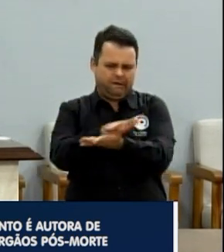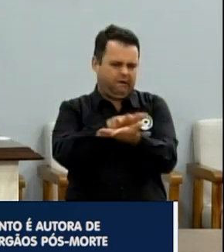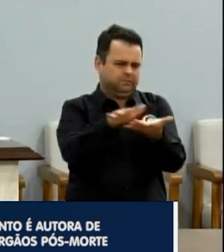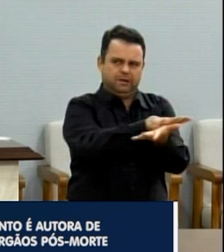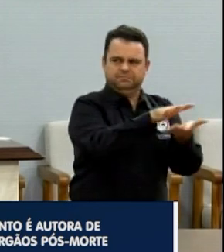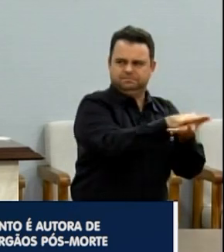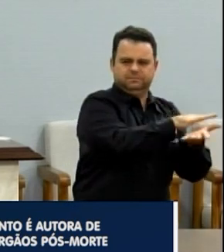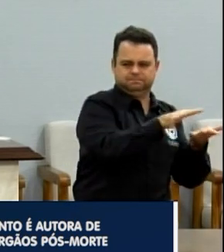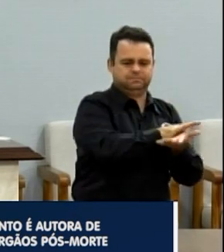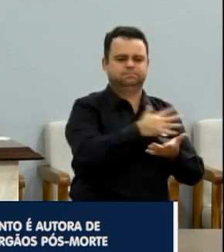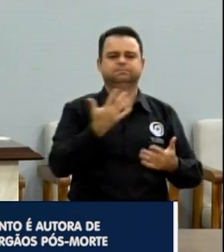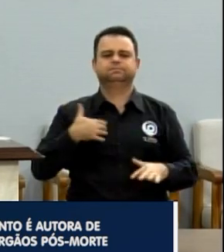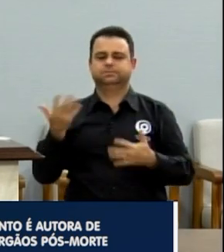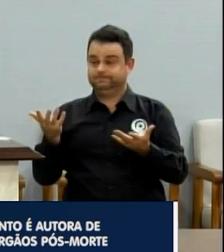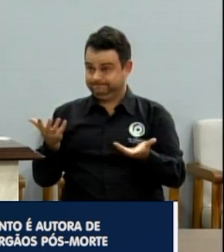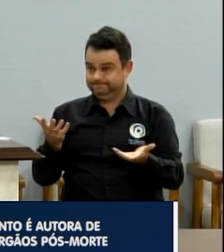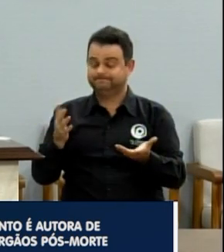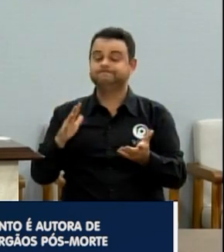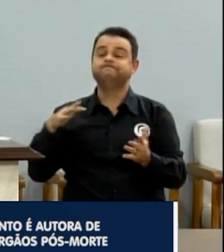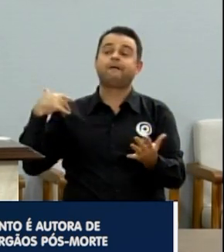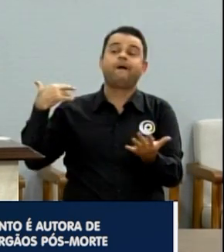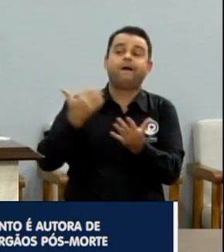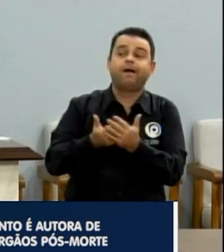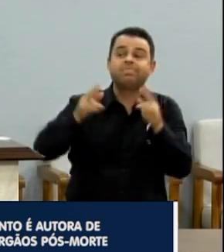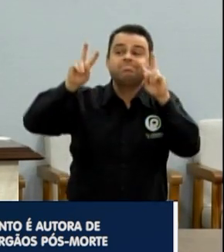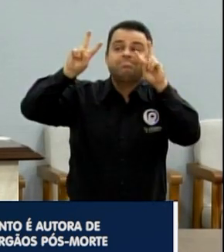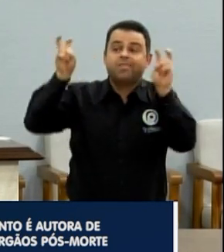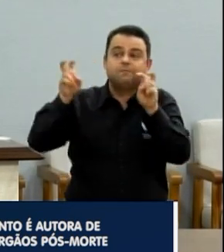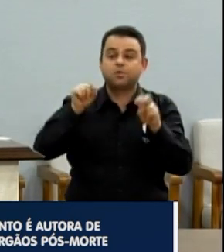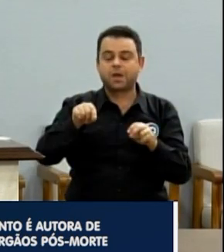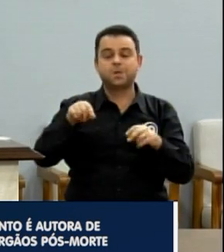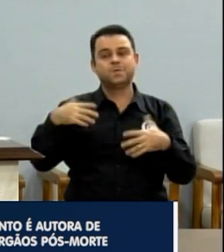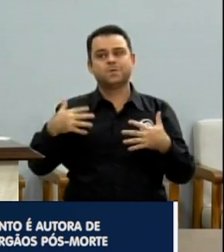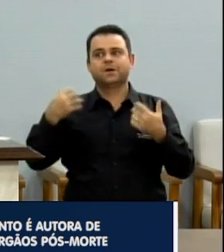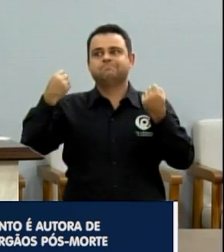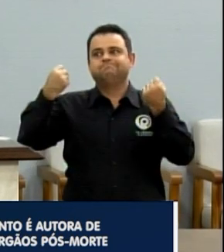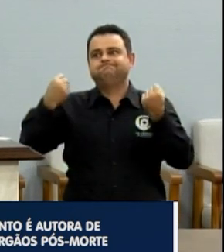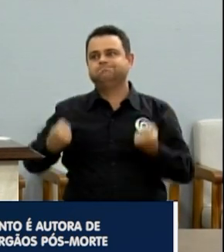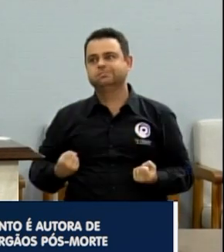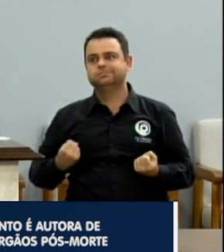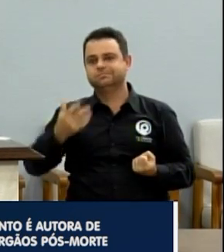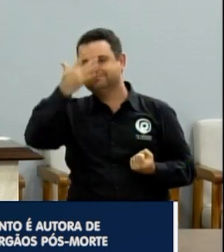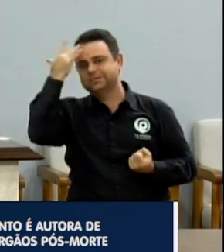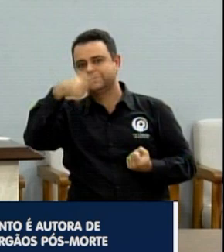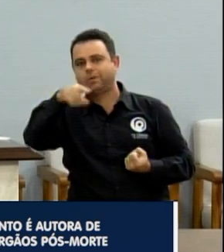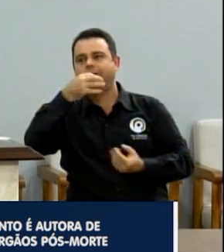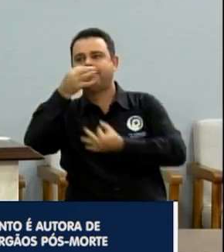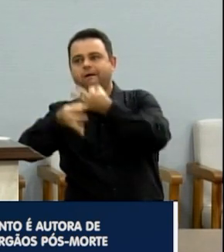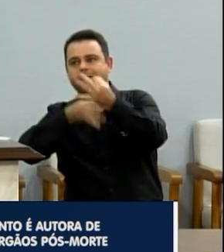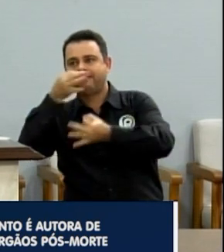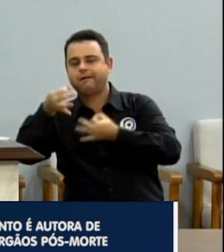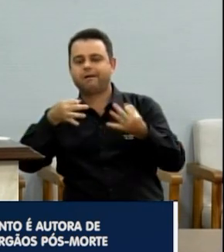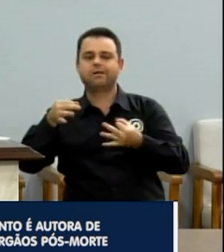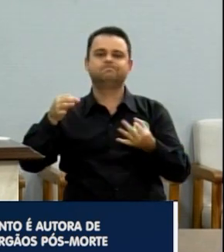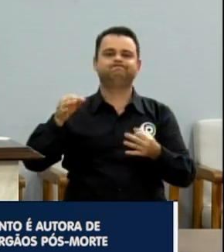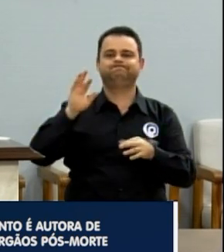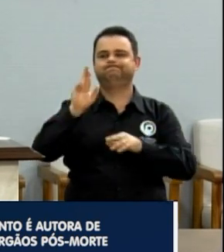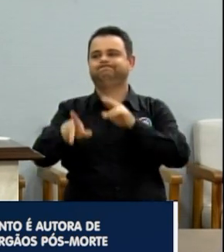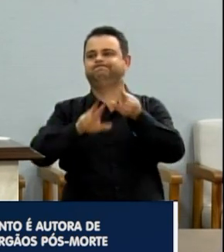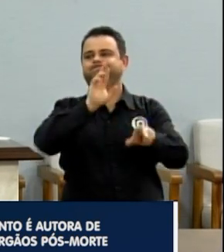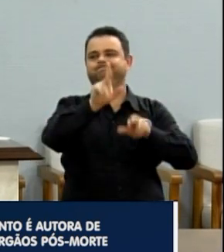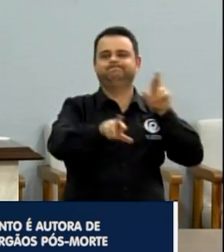relação a um tema tão sensível como o da doação de órgãos, nós não temos a possibilidade de ter essa autodeterminação